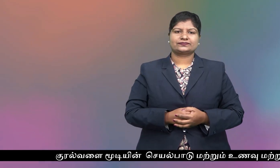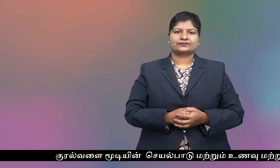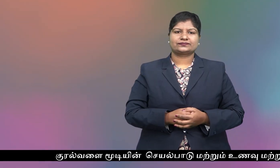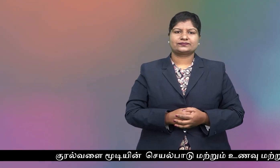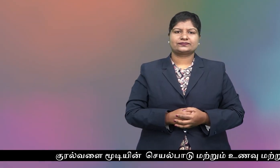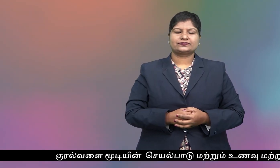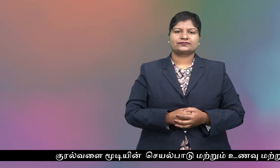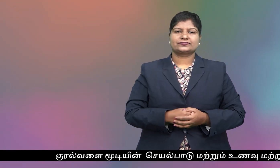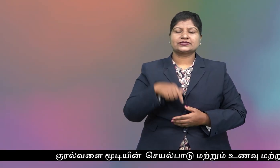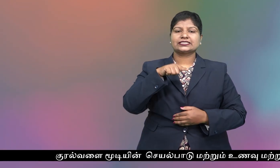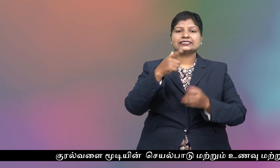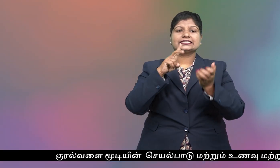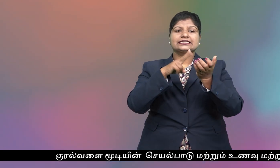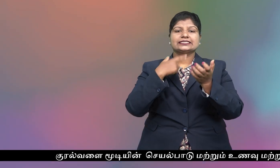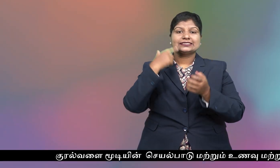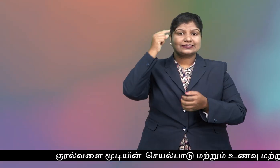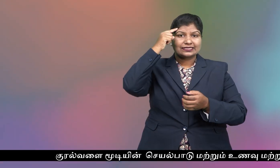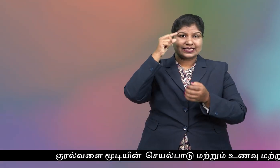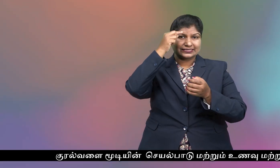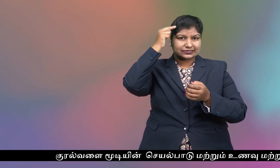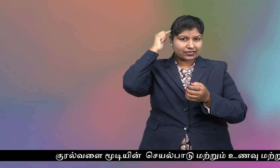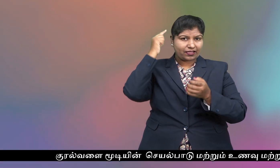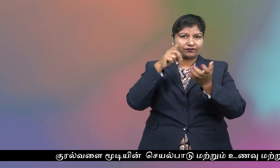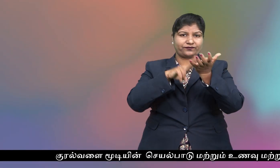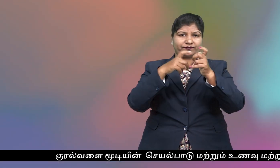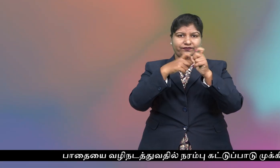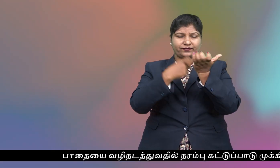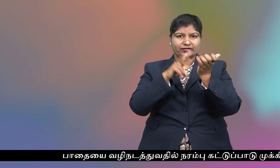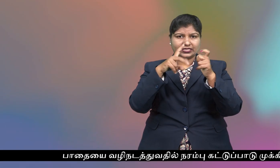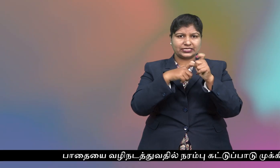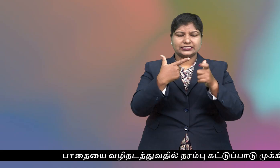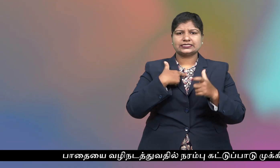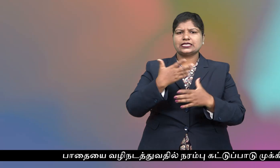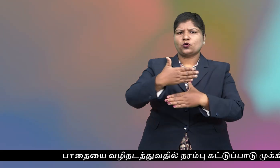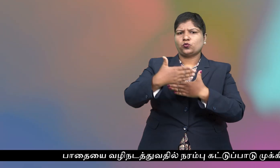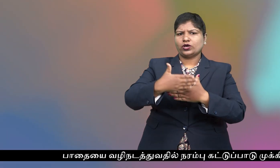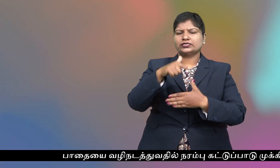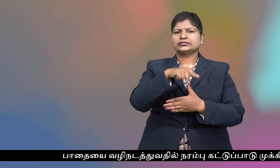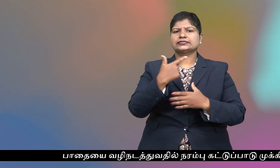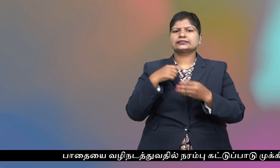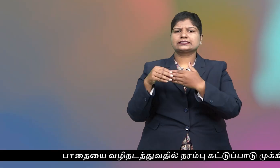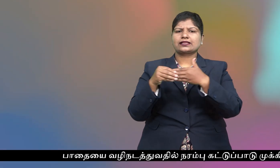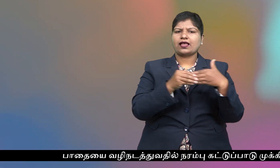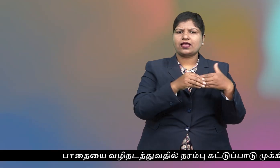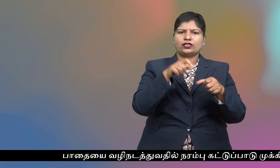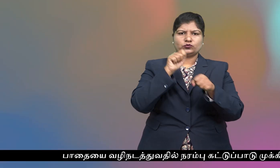குரல் வளை மூடியின் செயல்பாடு மற்றும் உணவு மற்றும் காற்றின் பாதையை வழிநடத்துவதில் நரம்பு கட்டுப்பாடு